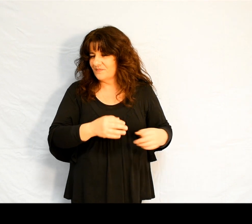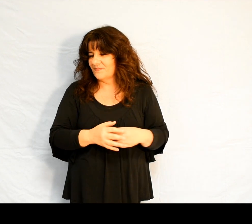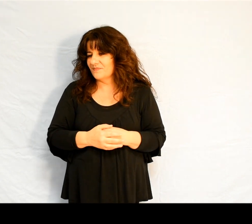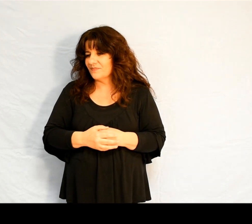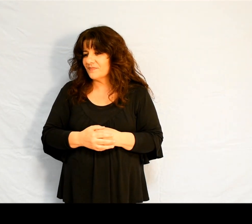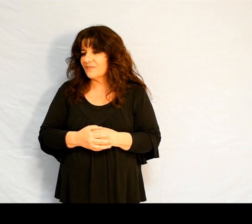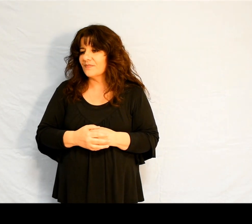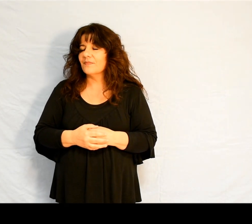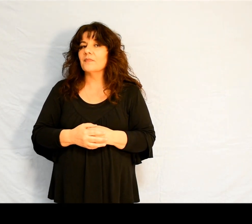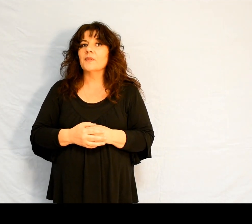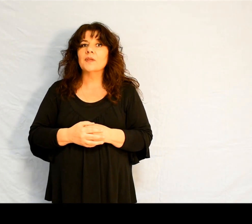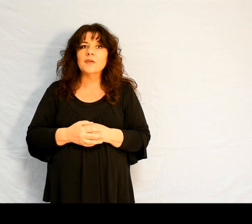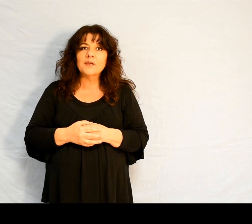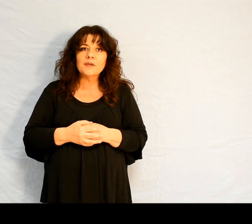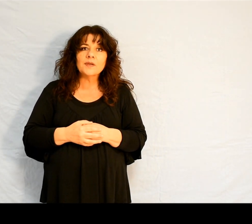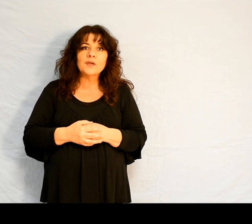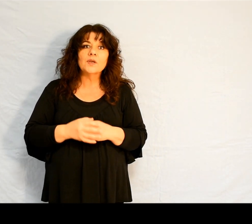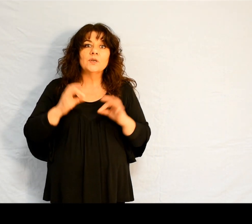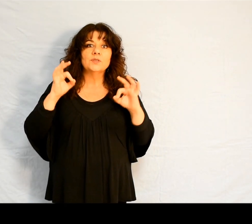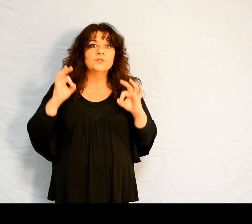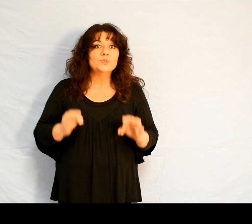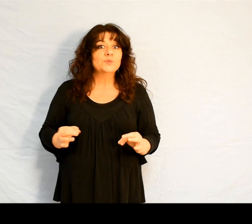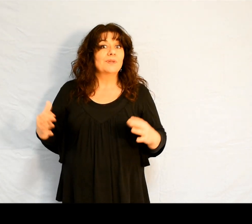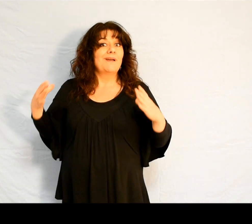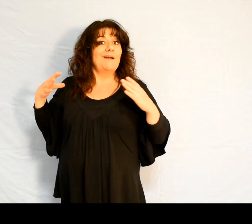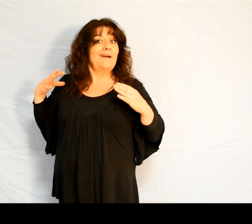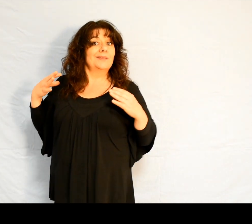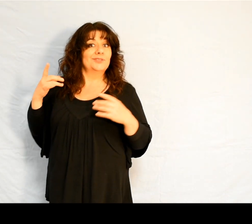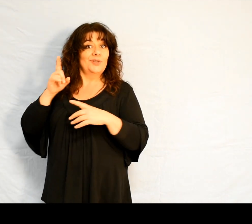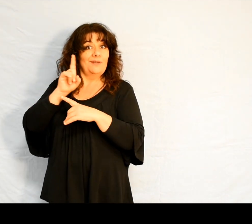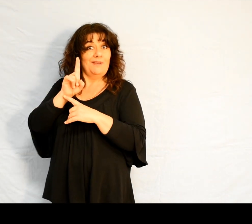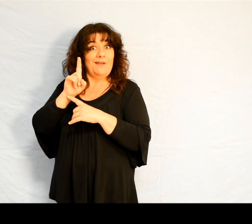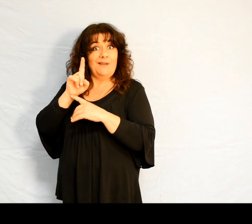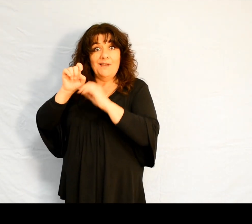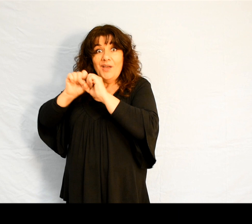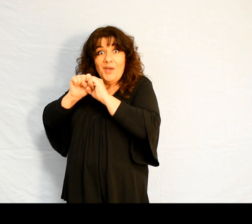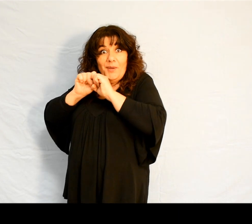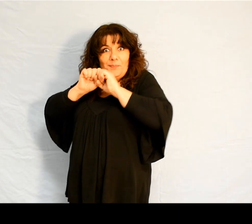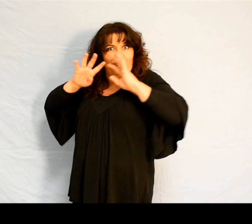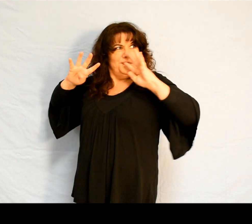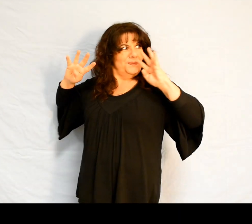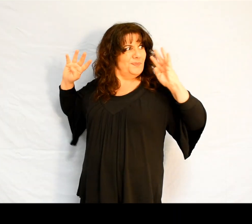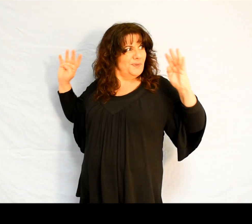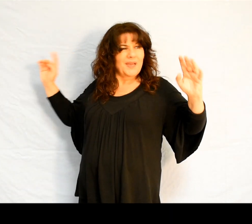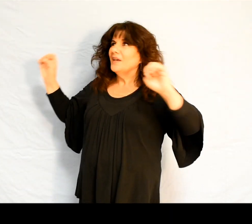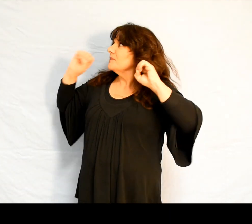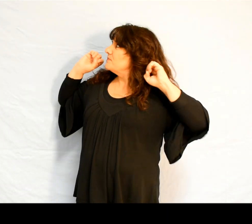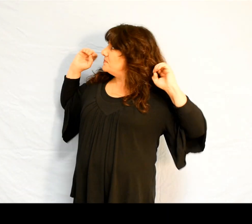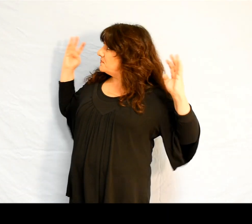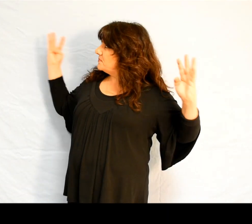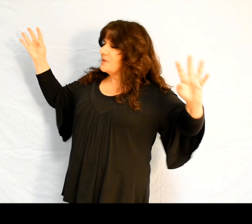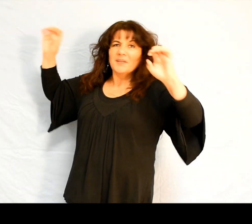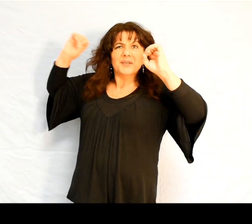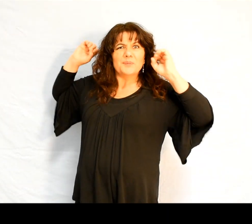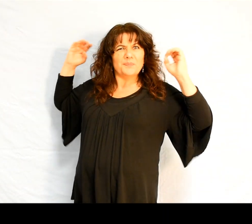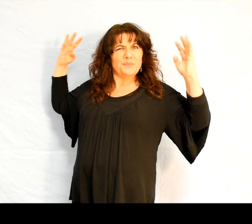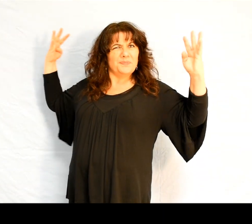Et soudain, il y eut avec l'ange une troupe céleste innombrable qui louait Dieu en